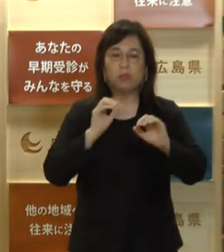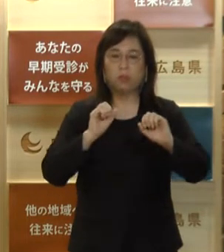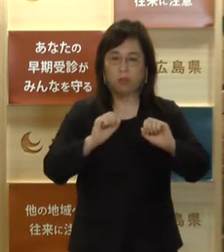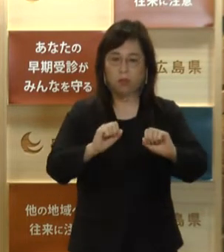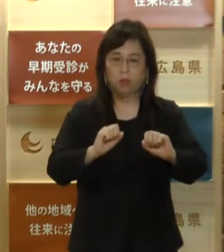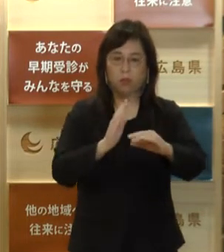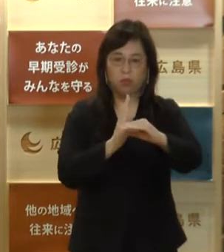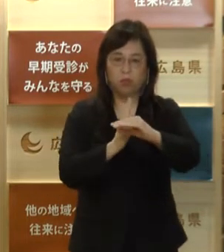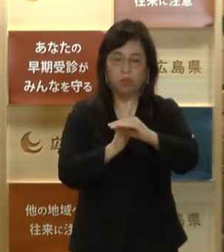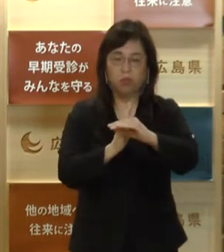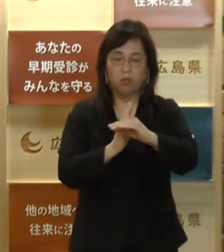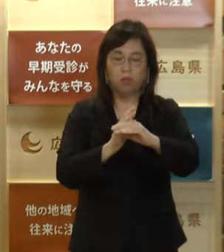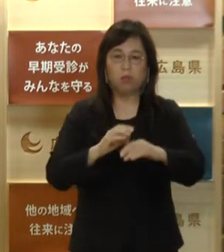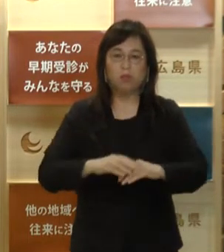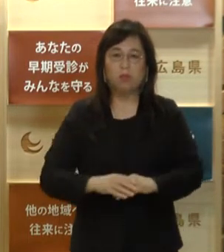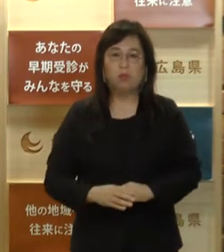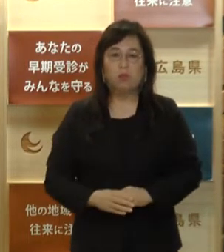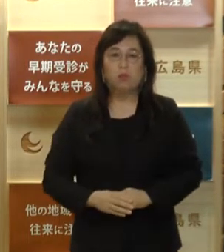ありますけれども、